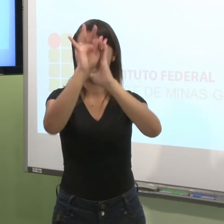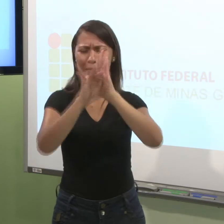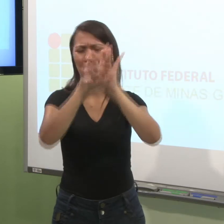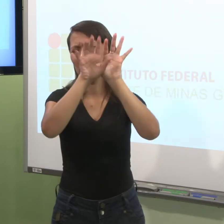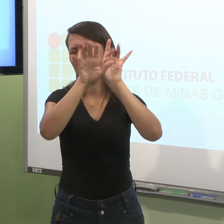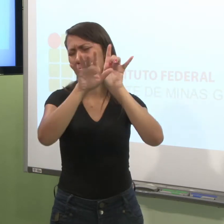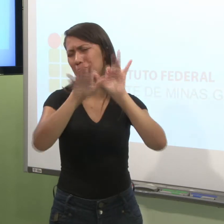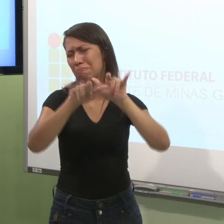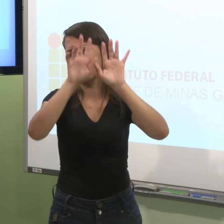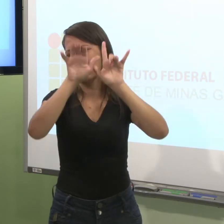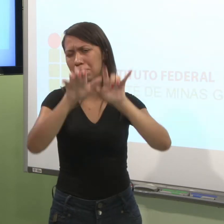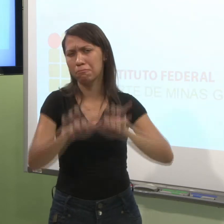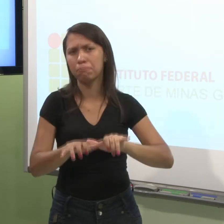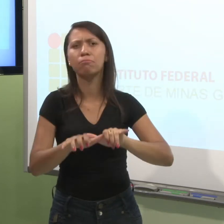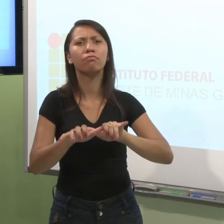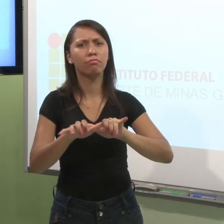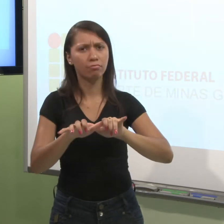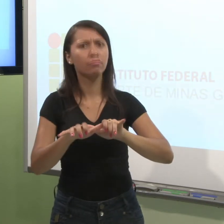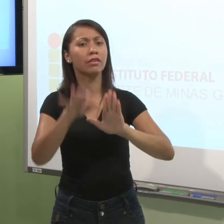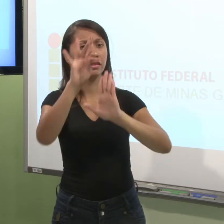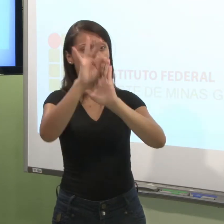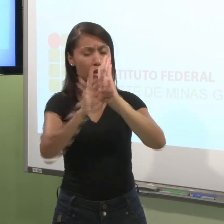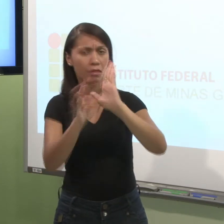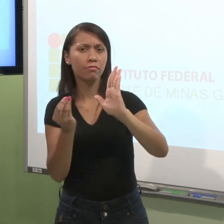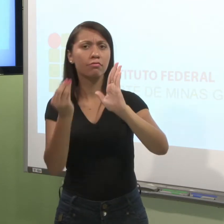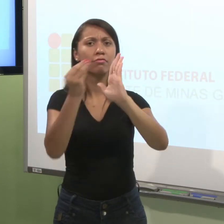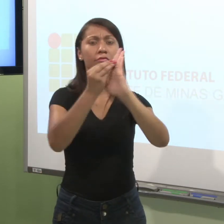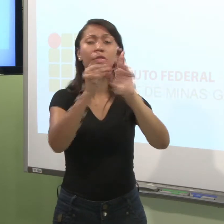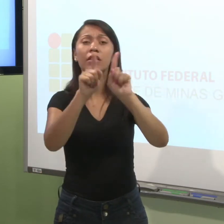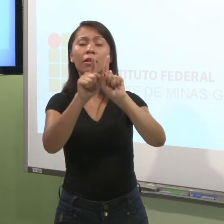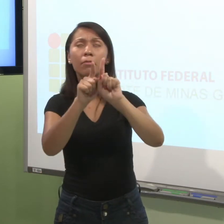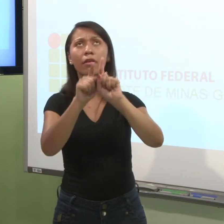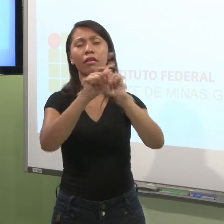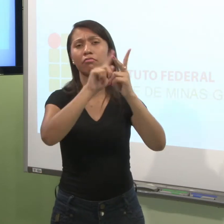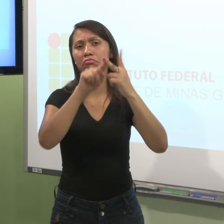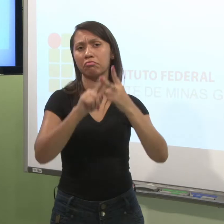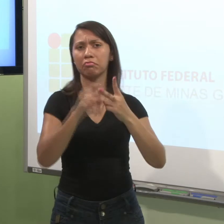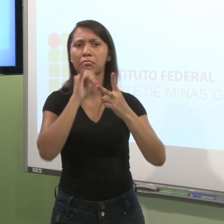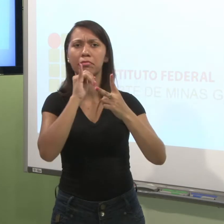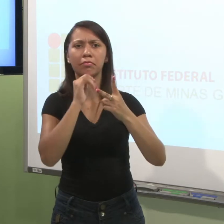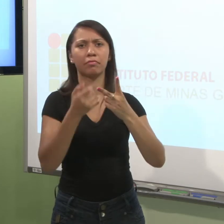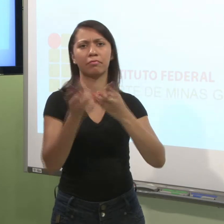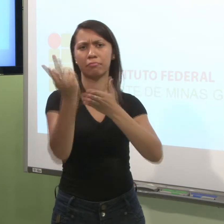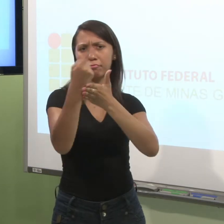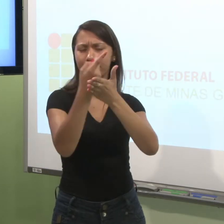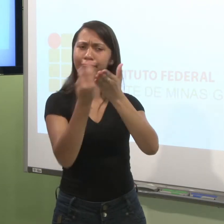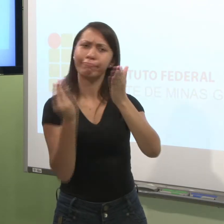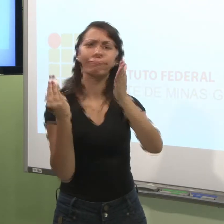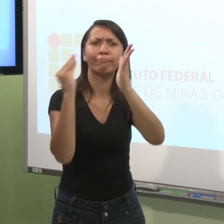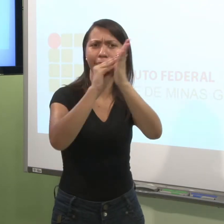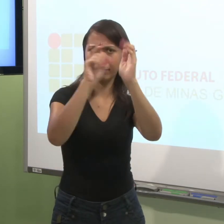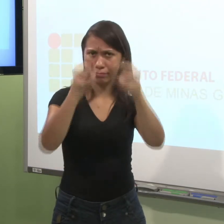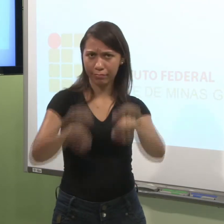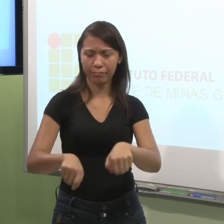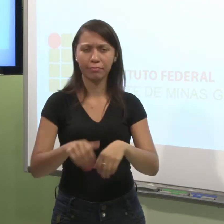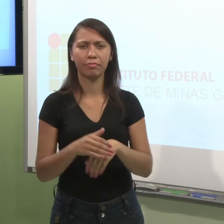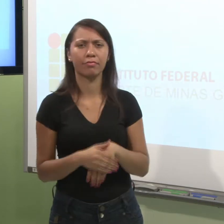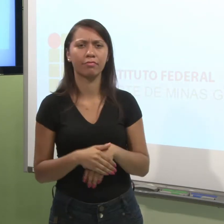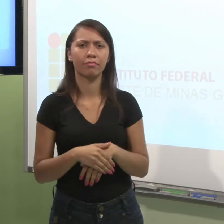também inserir objetos não textuais, como, por exemplo, tabelas e imagens. Normalmente,